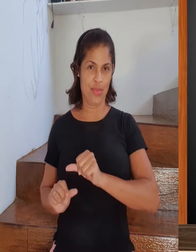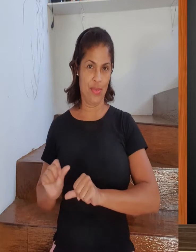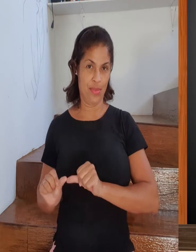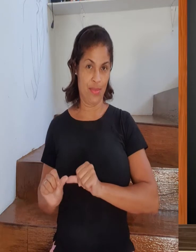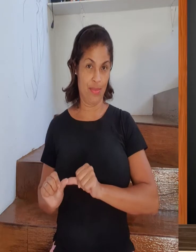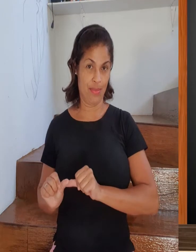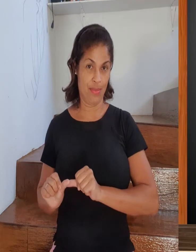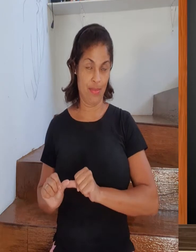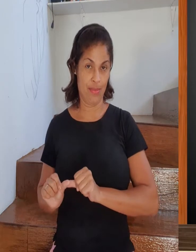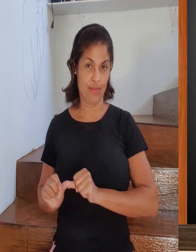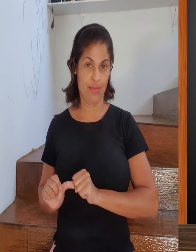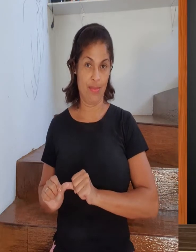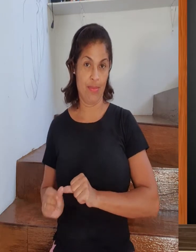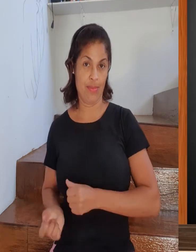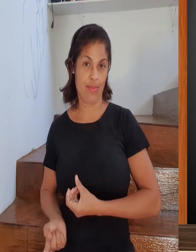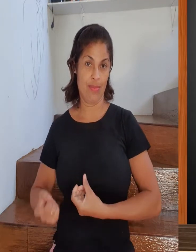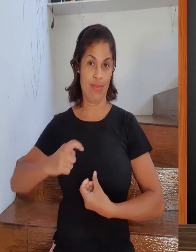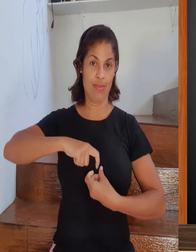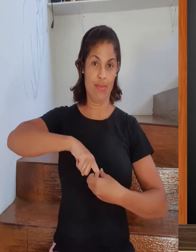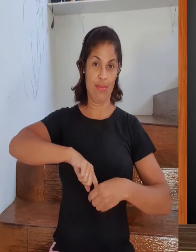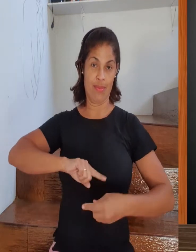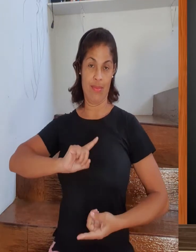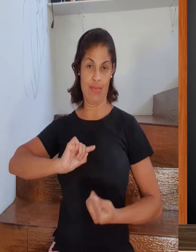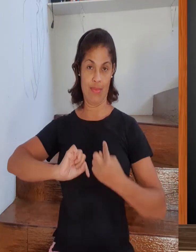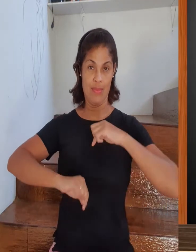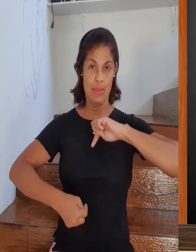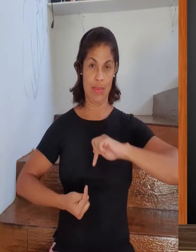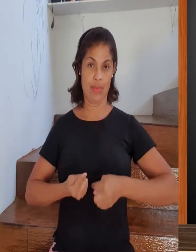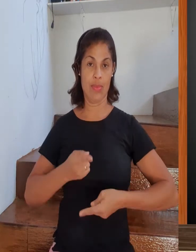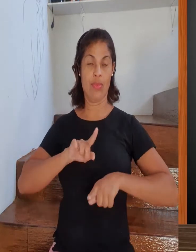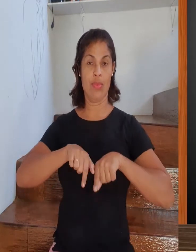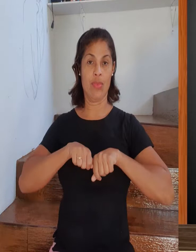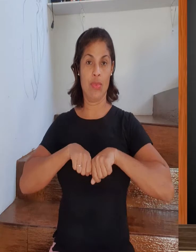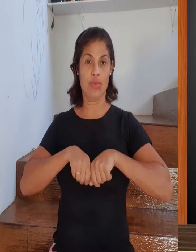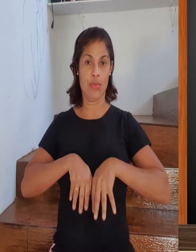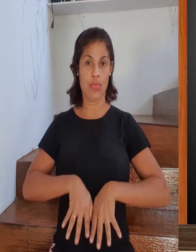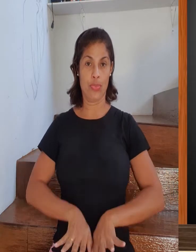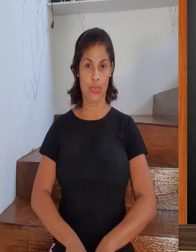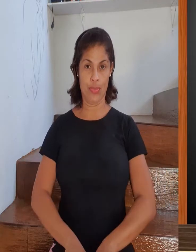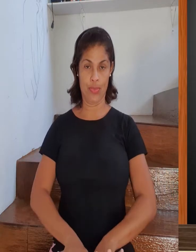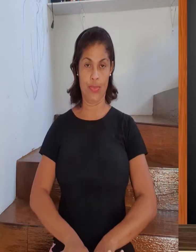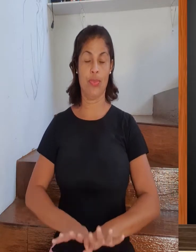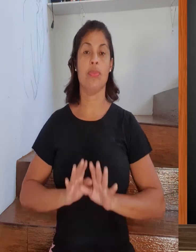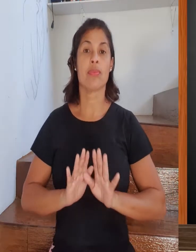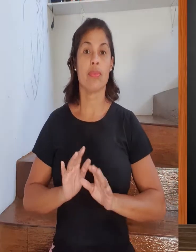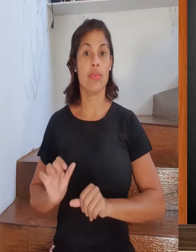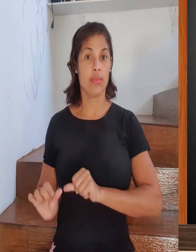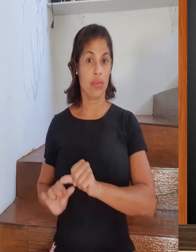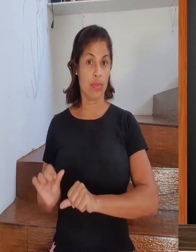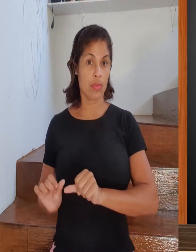é biotransformado, volta para a corrente sanguínea e é excretada. A parte